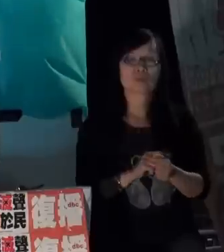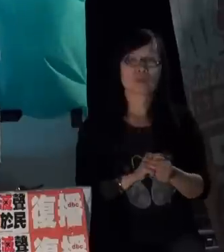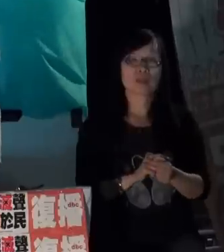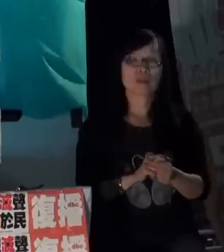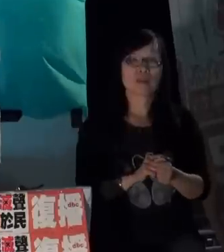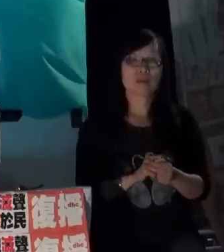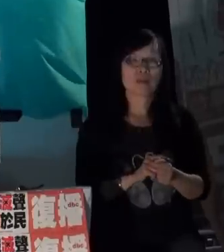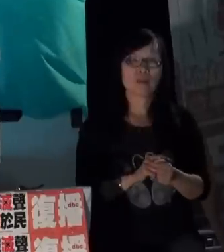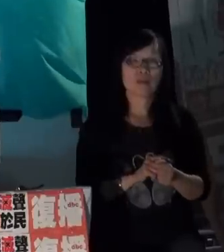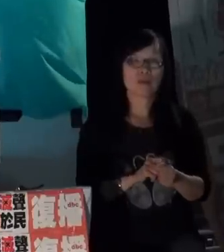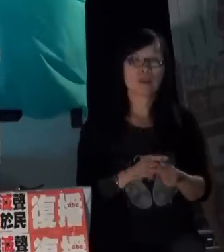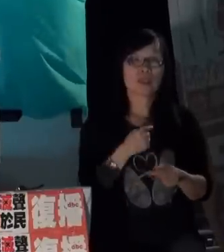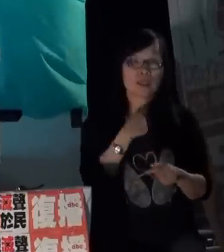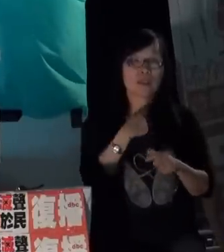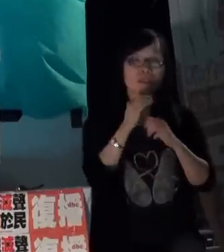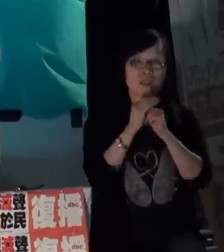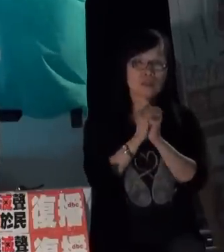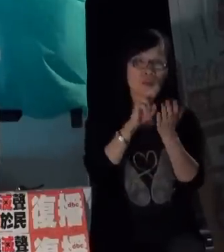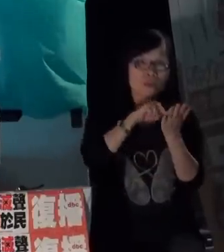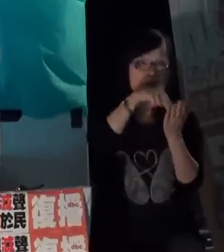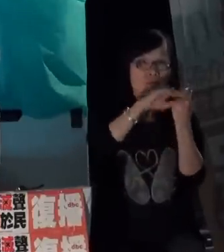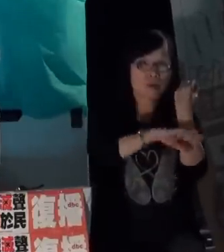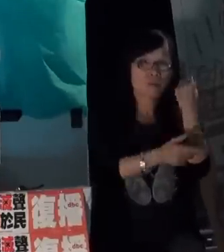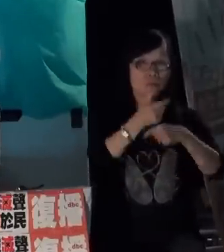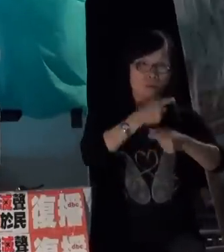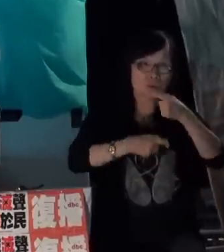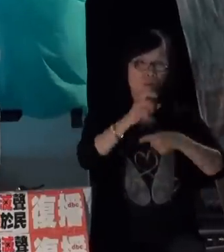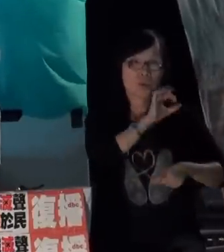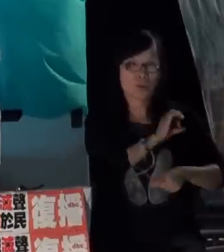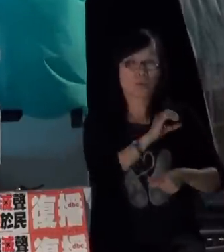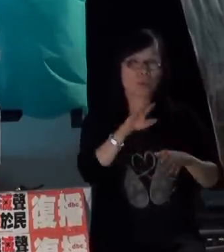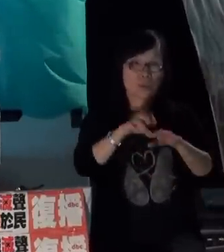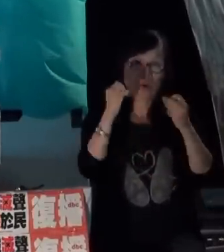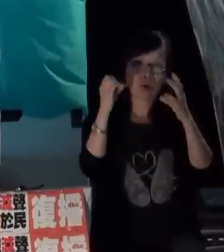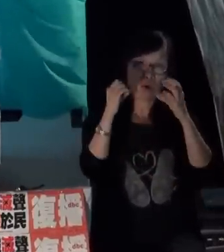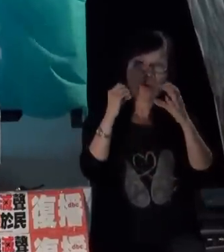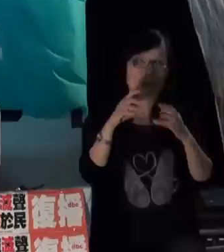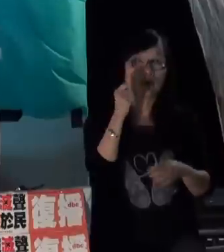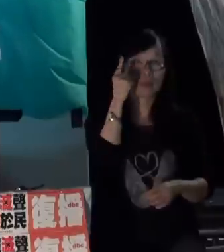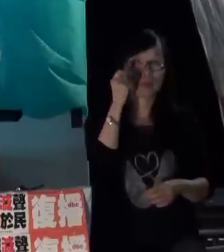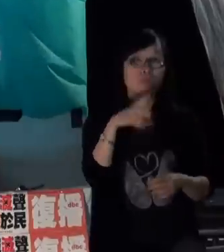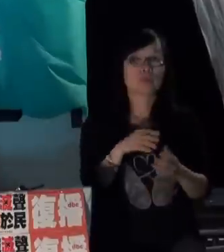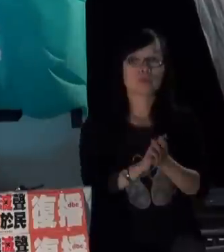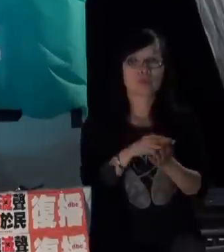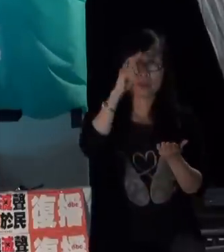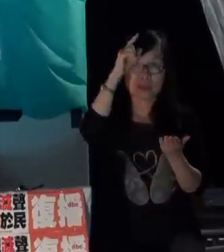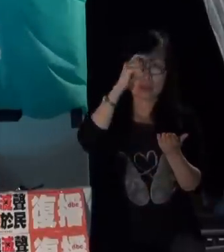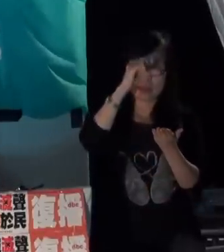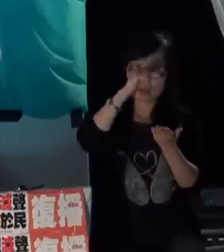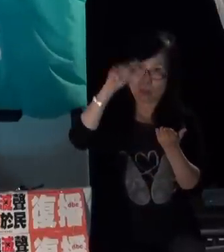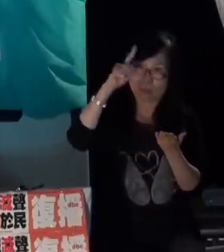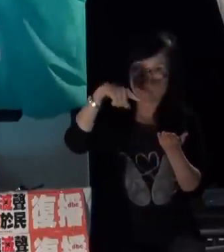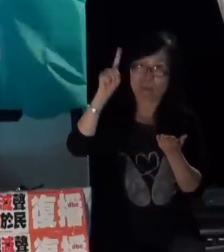係要求呢一個立法會嘅財委會開特別會議通過。喂，哥，